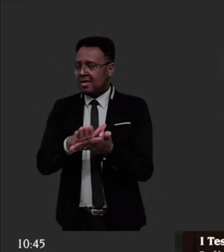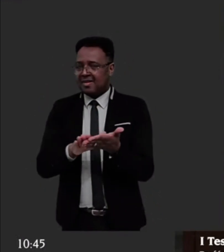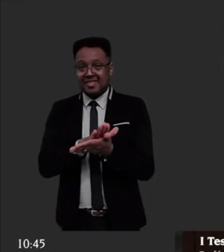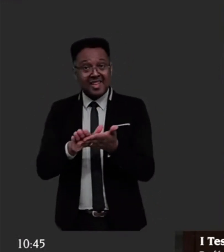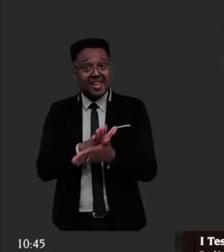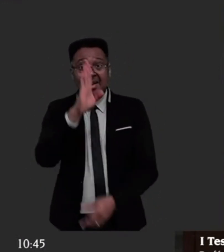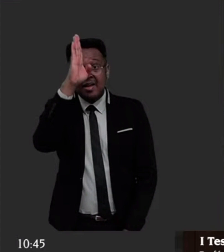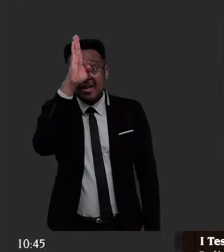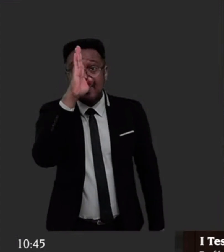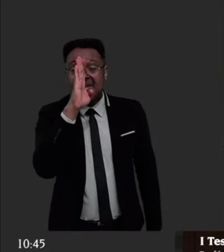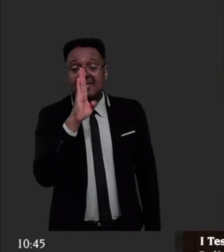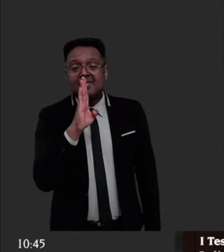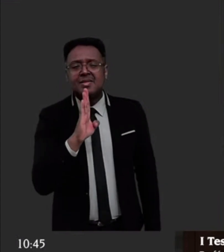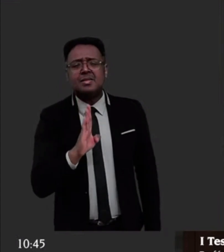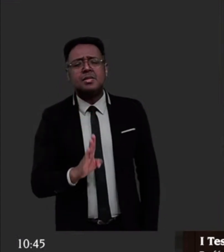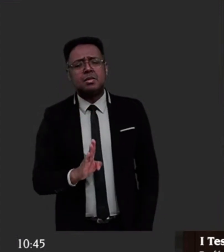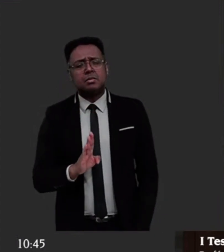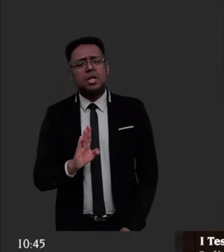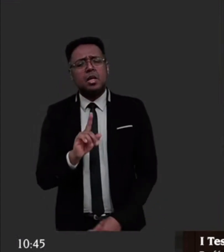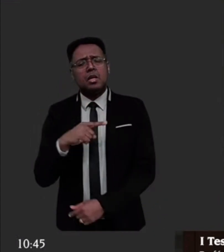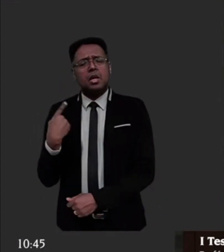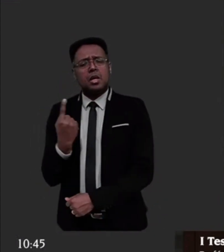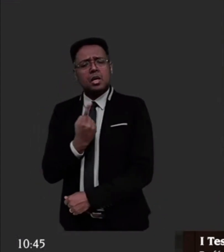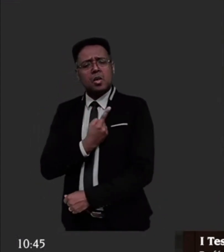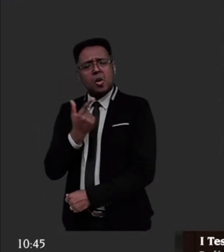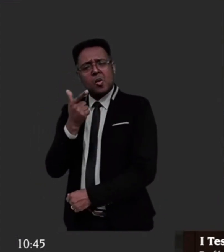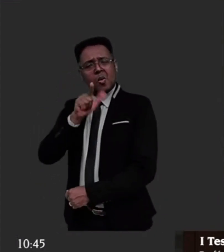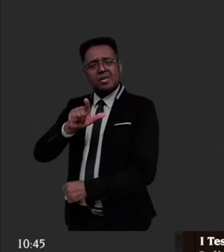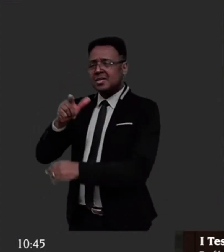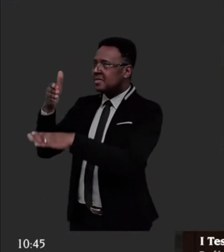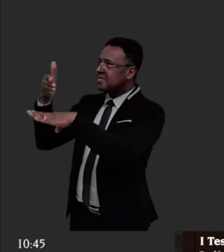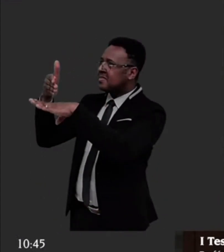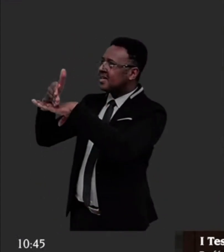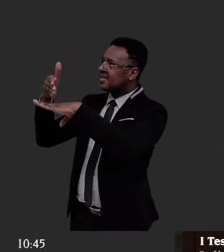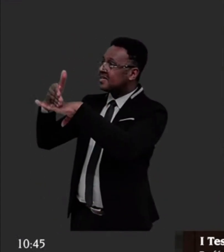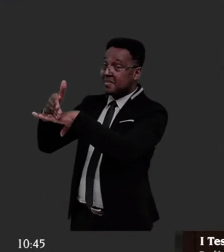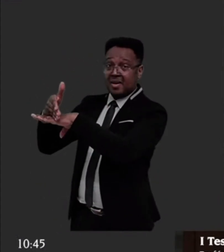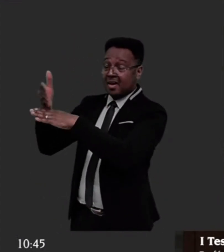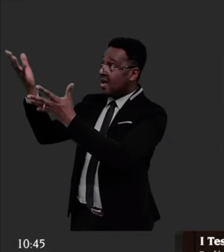fazendo parte, então, da graça e da paz que vem de Deus.